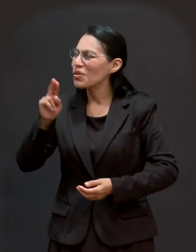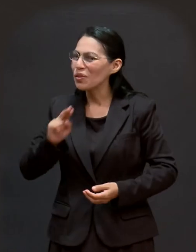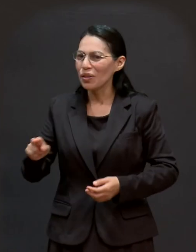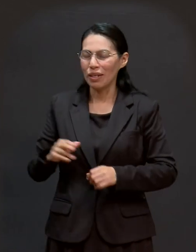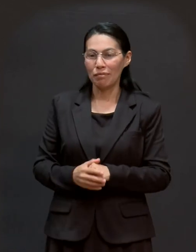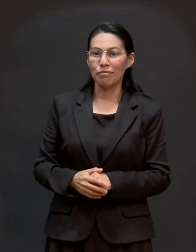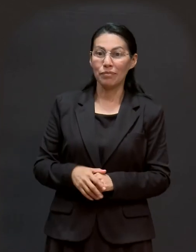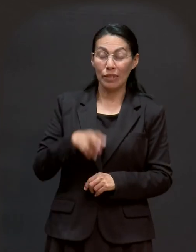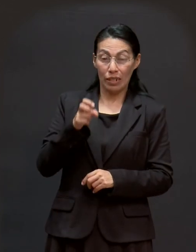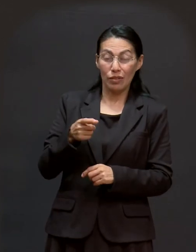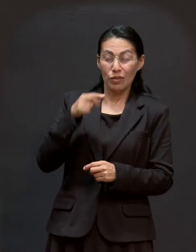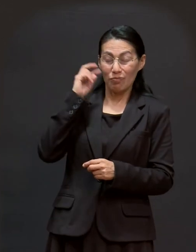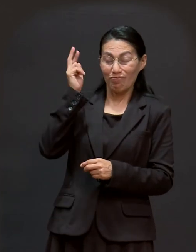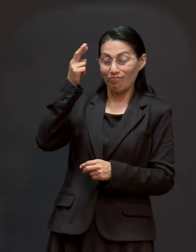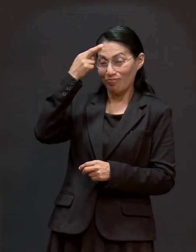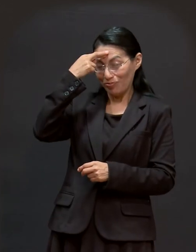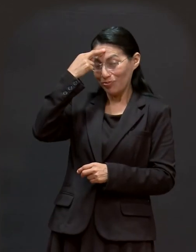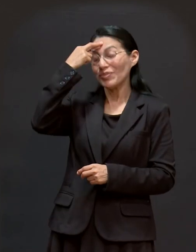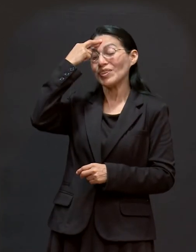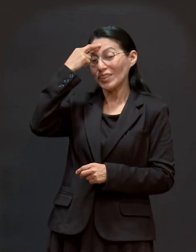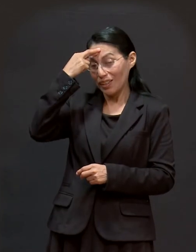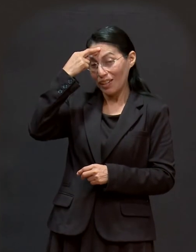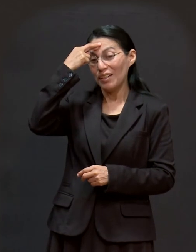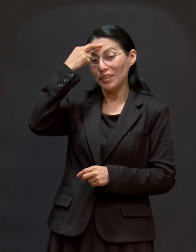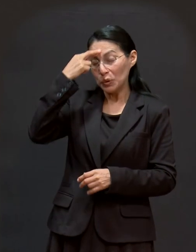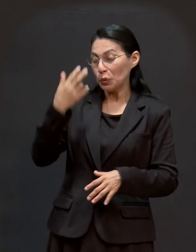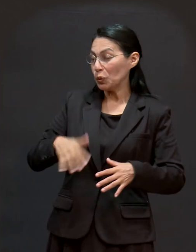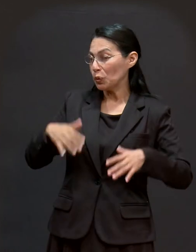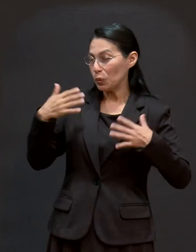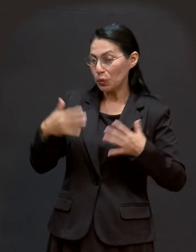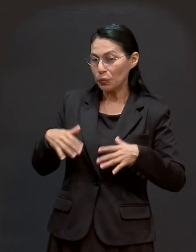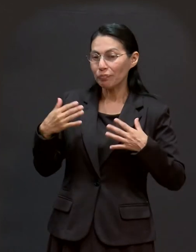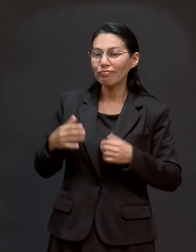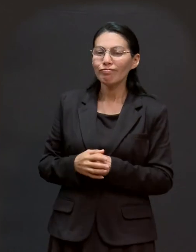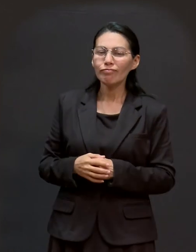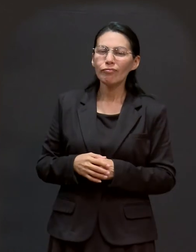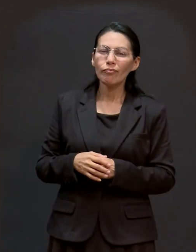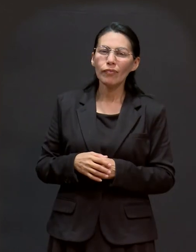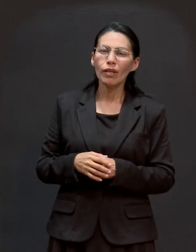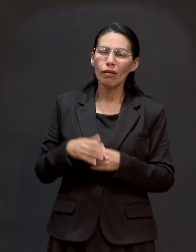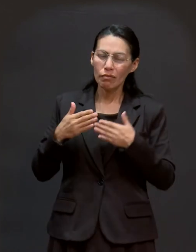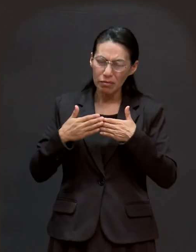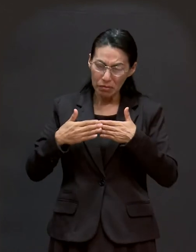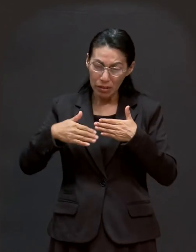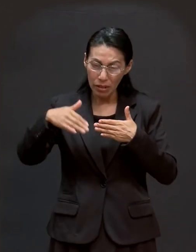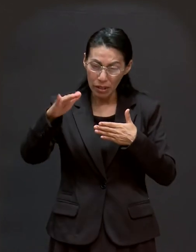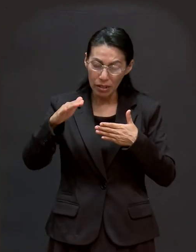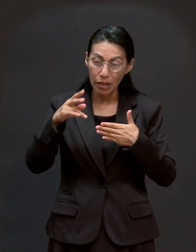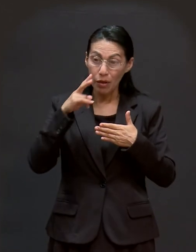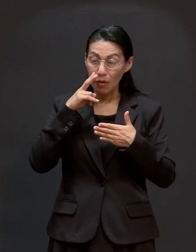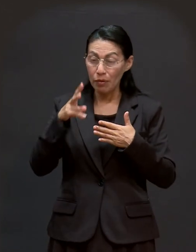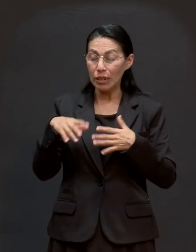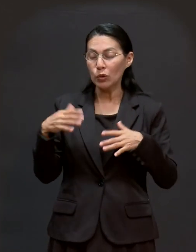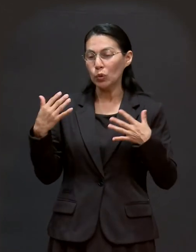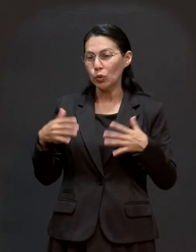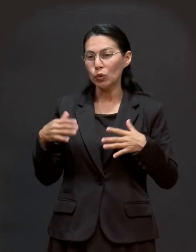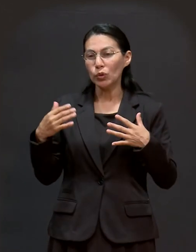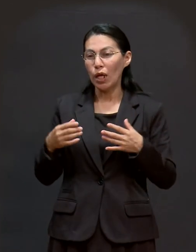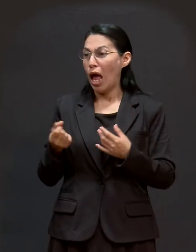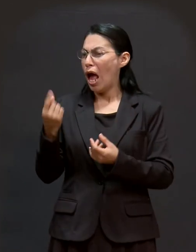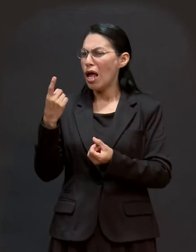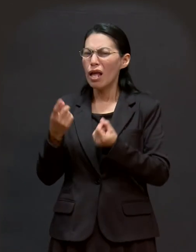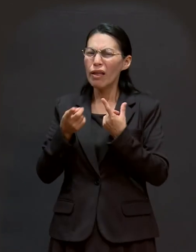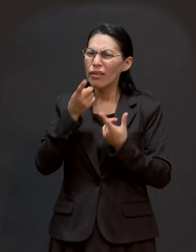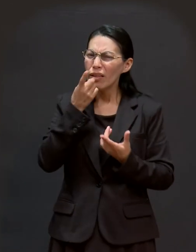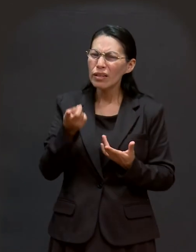es ese momento para mí fue muy significativo y marcó muchas posibilidades delante de mi vida